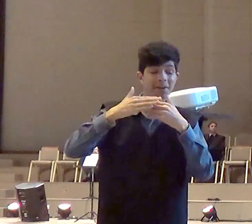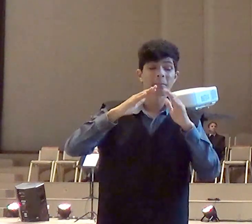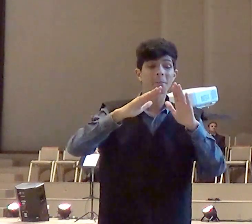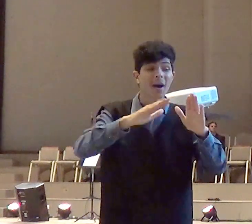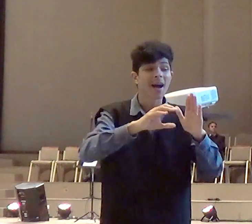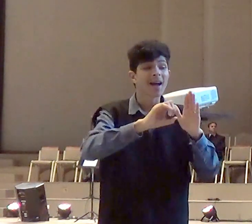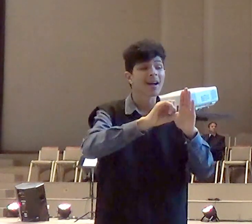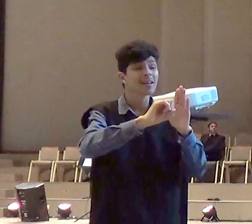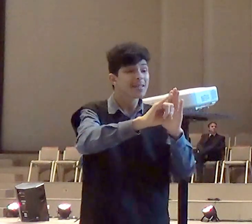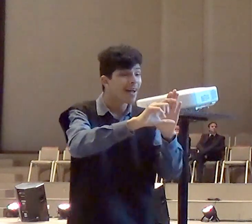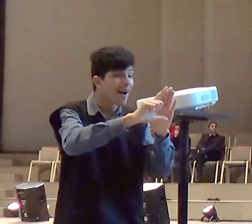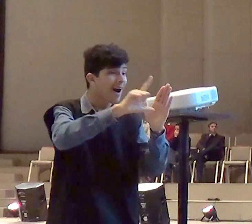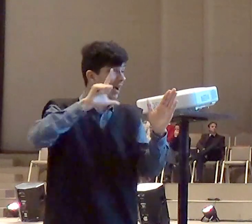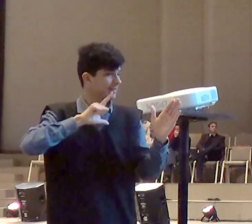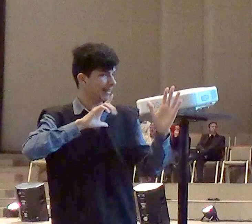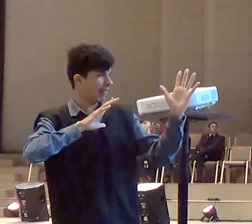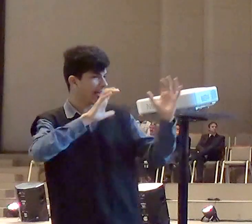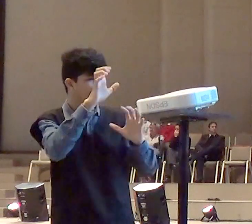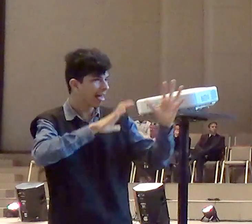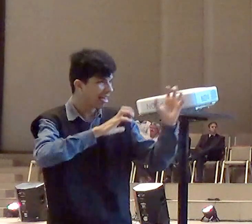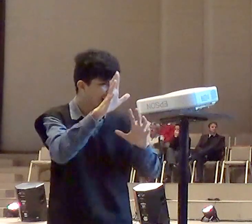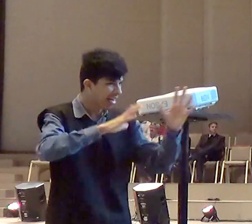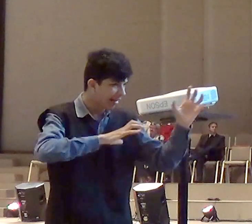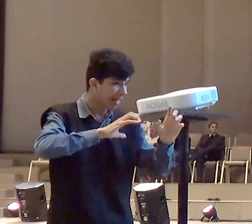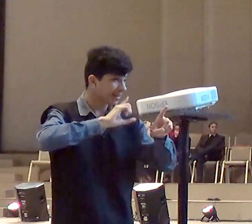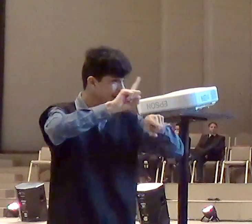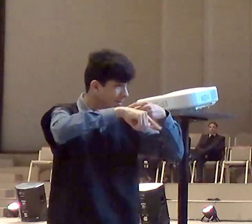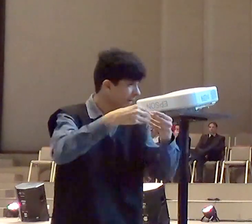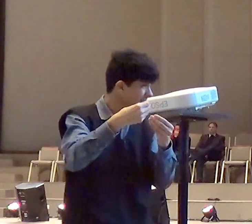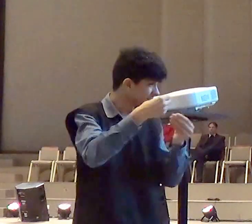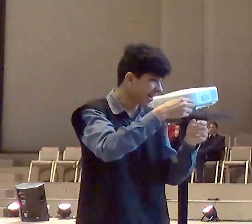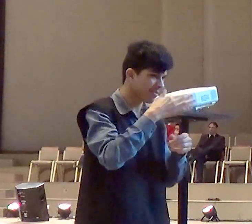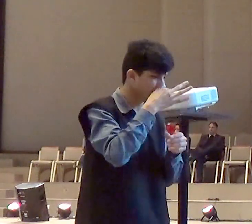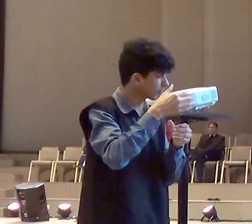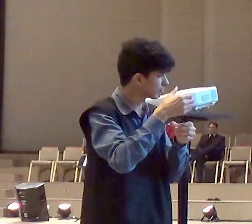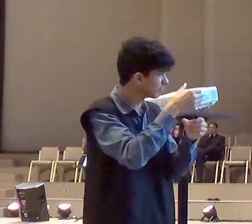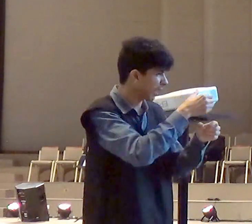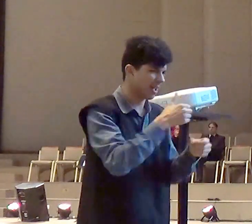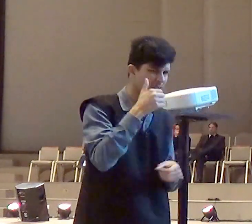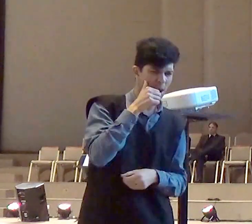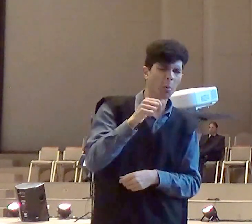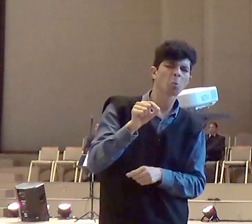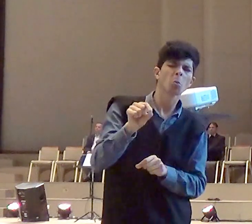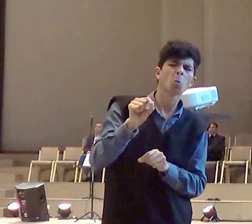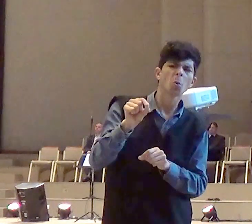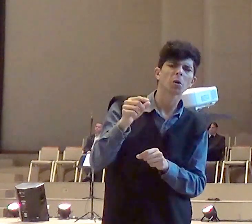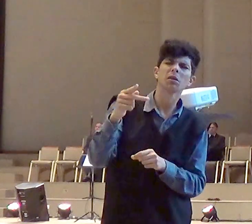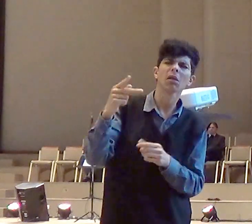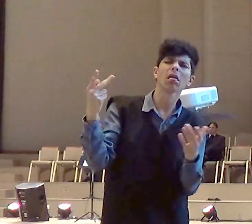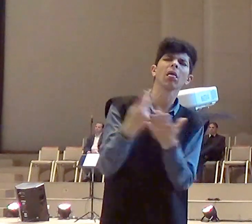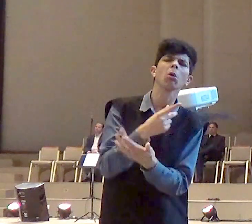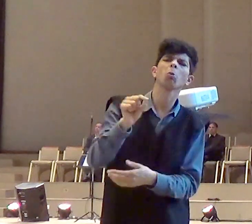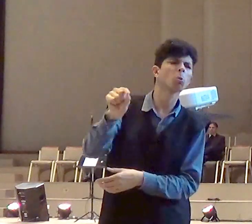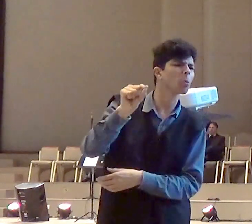dizer assim que que ele aprontou agora tá vendo já tá se desculpando